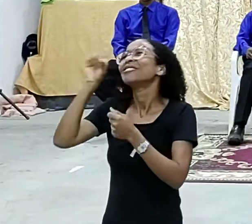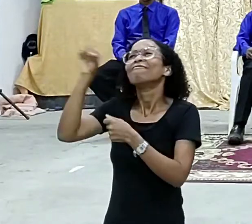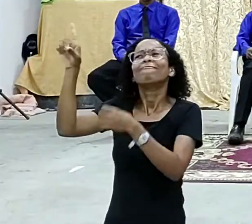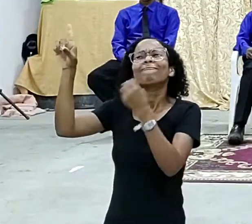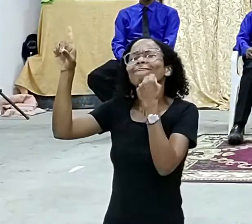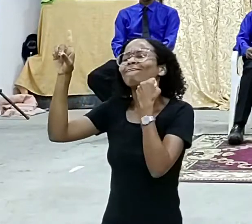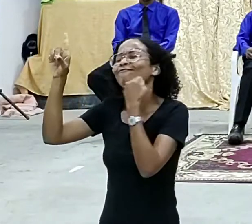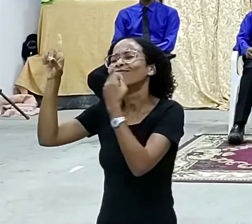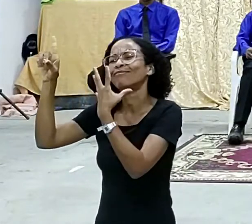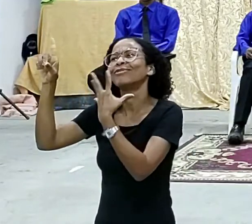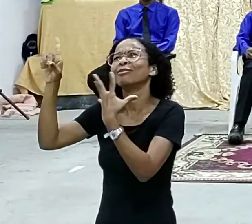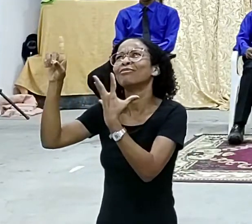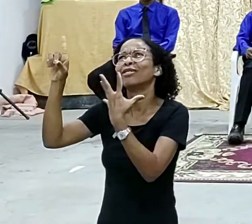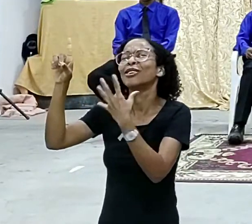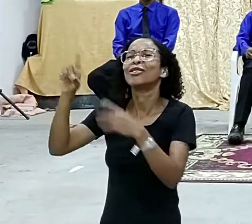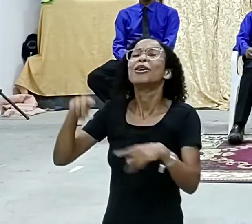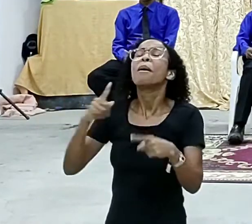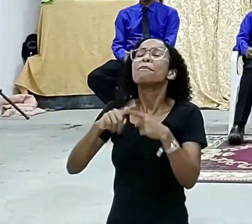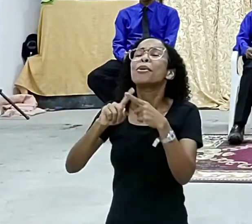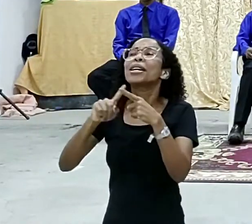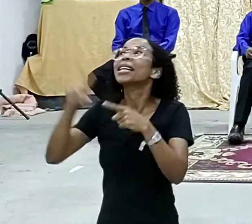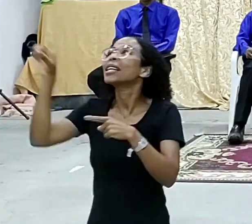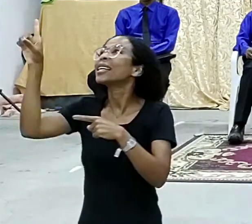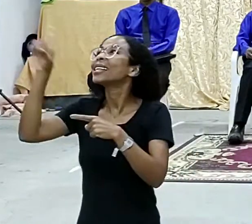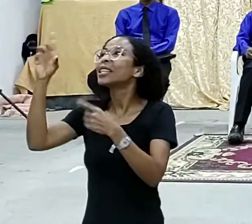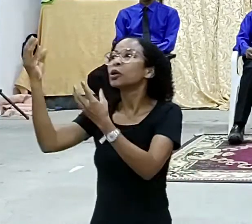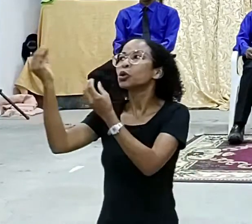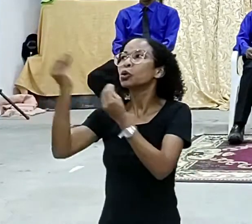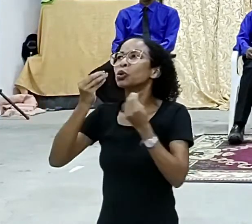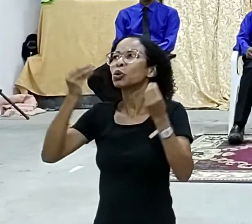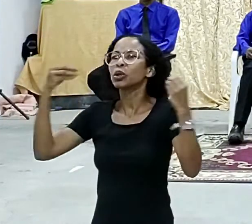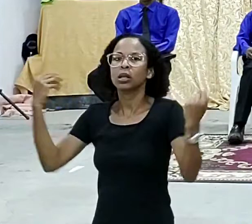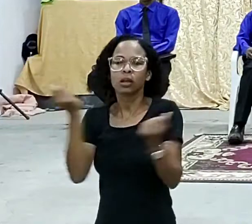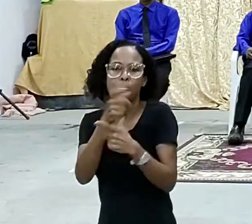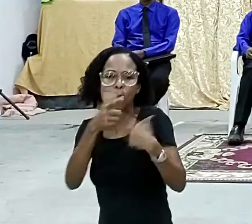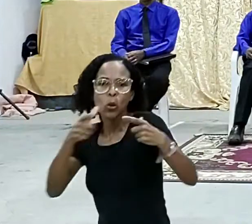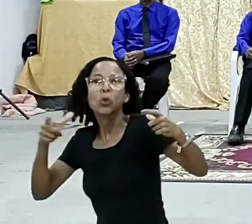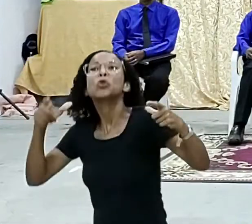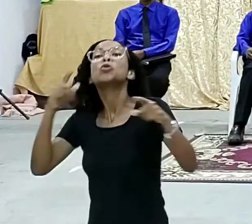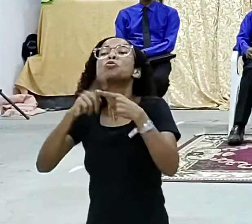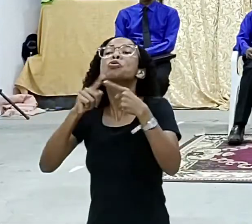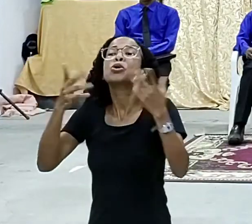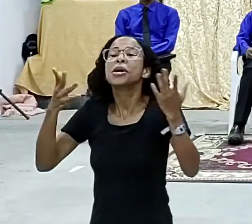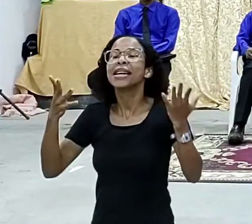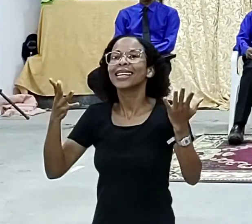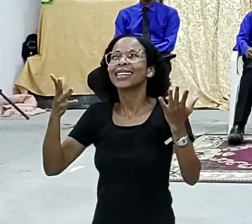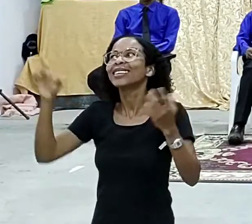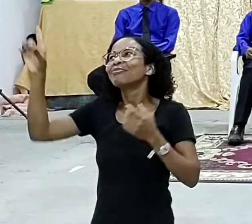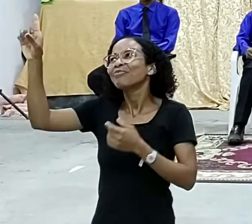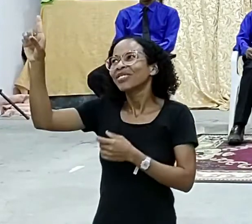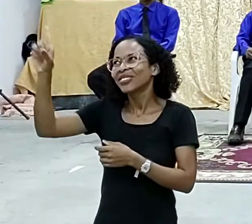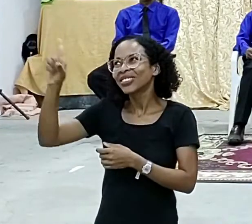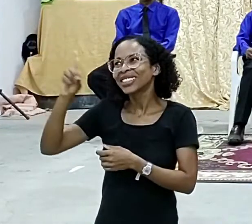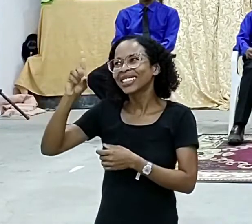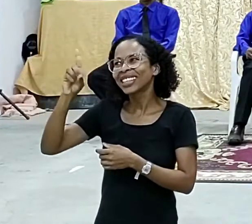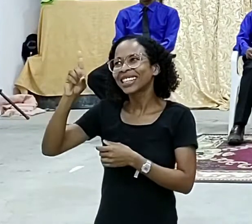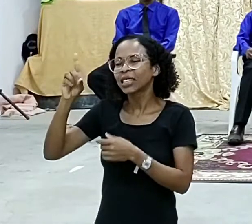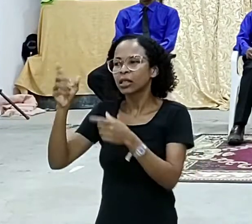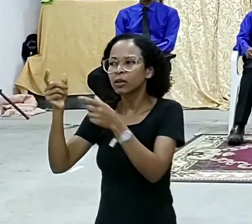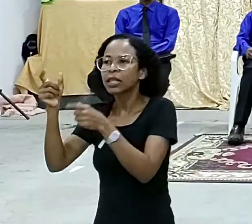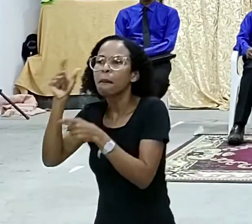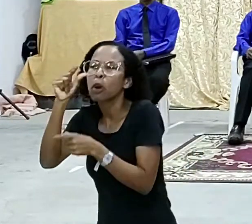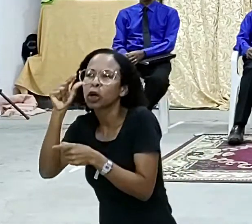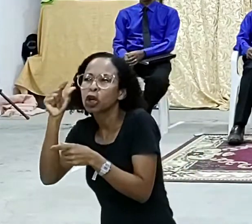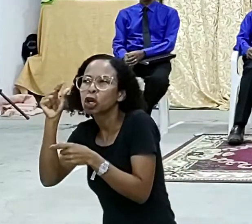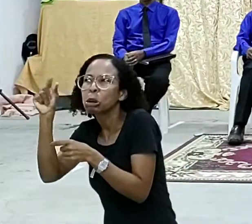Então, às vezes eu falo extravagância. Por quê? Porque Deus, Ele não dá pequenas